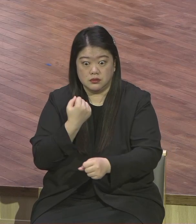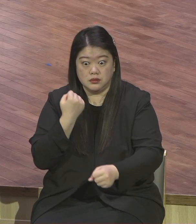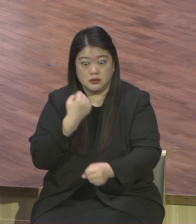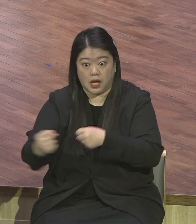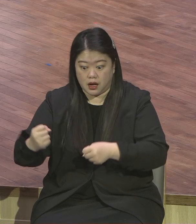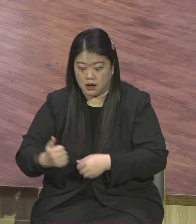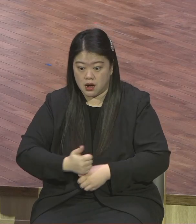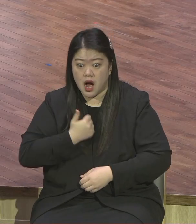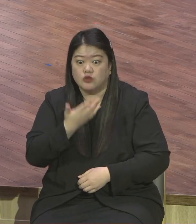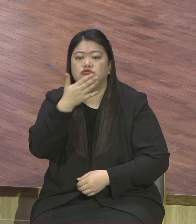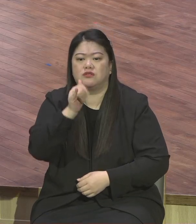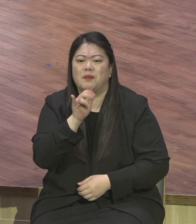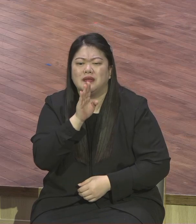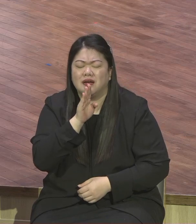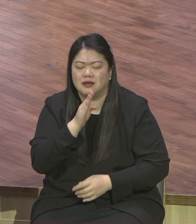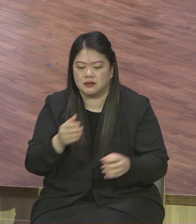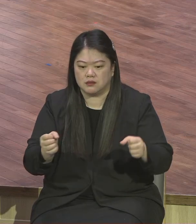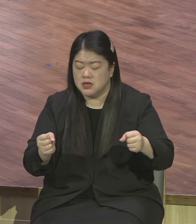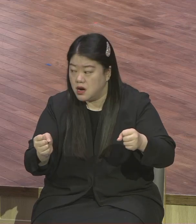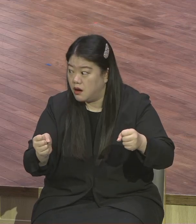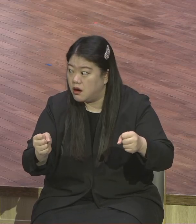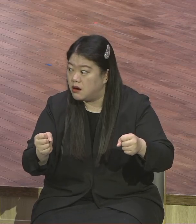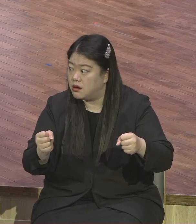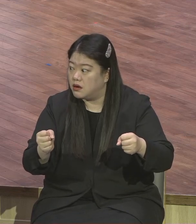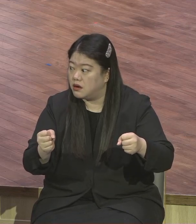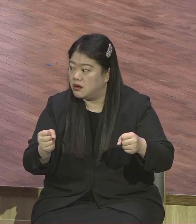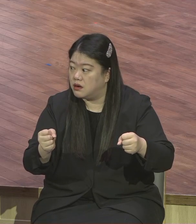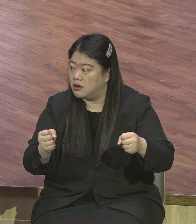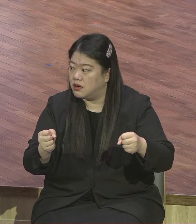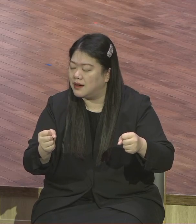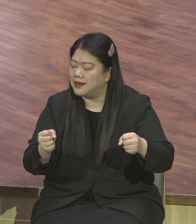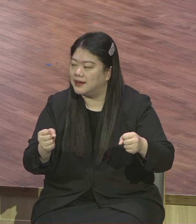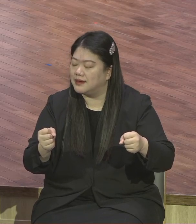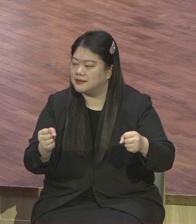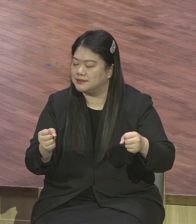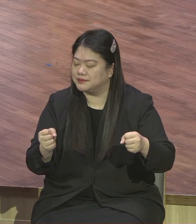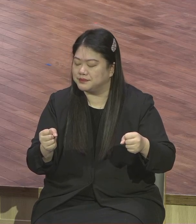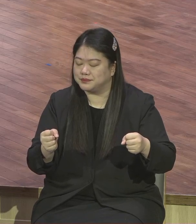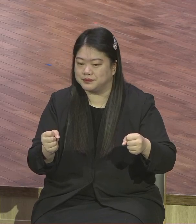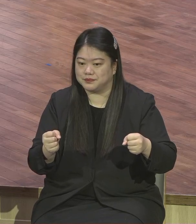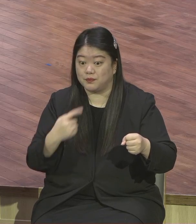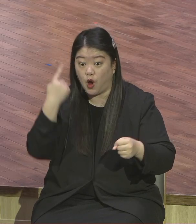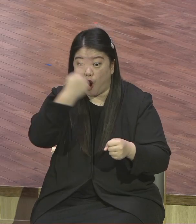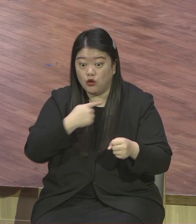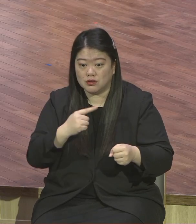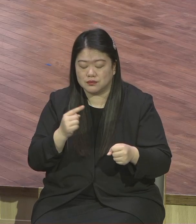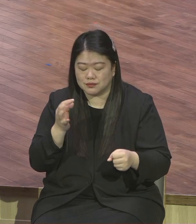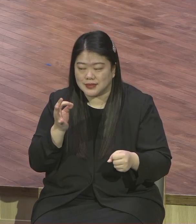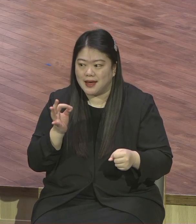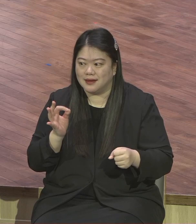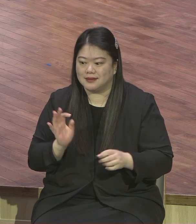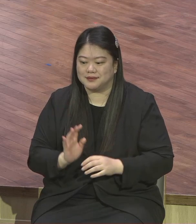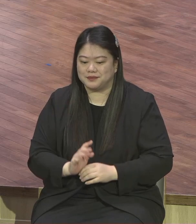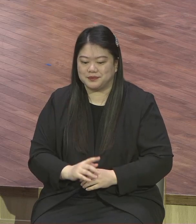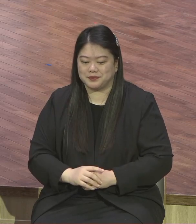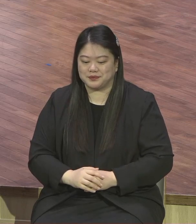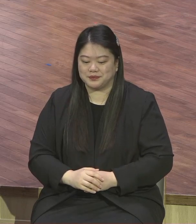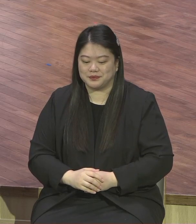그런데 그 순간이 딱 지나면 너 지금 뭐하냐? 성령이 그렇게 너 지금 뭐하냐? 네가